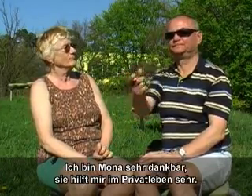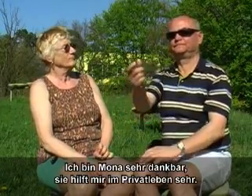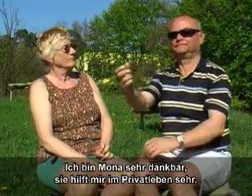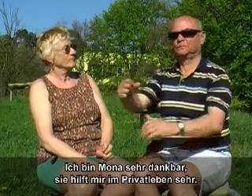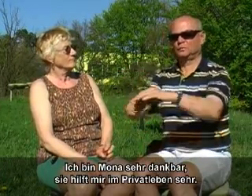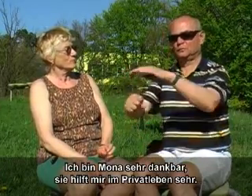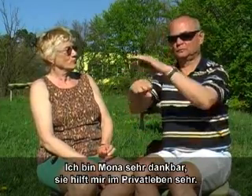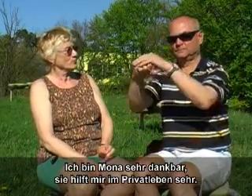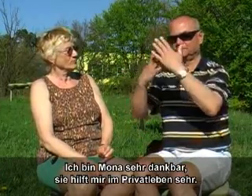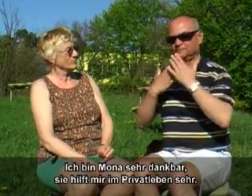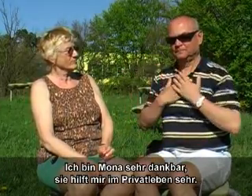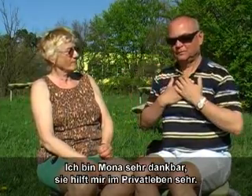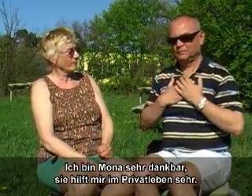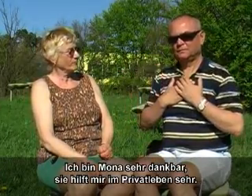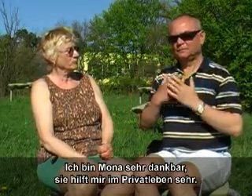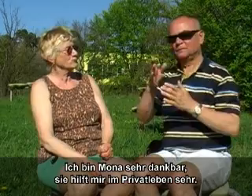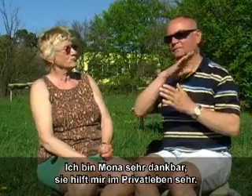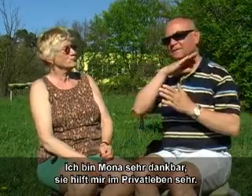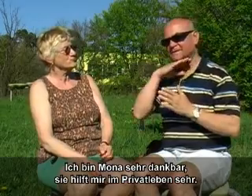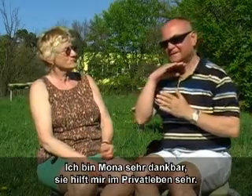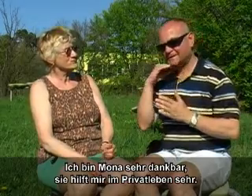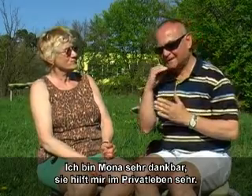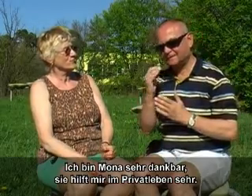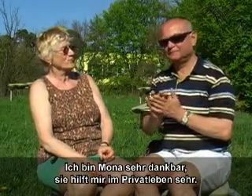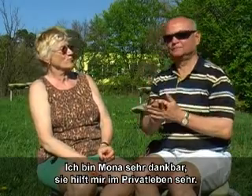Ich bin Mona sehr dankbar. Sie hilft mir im Privatleben sehr.